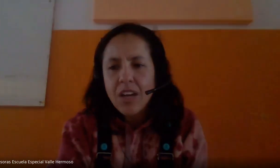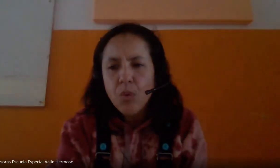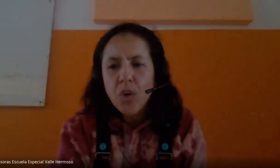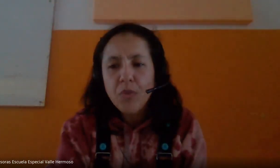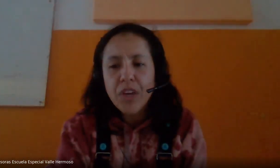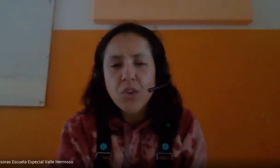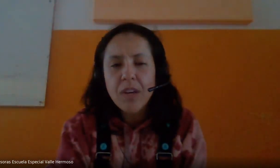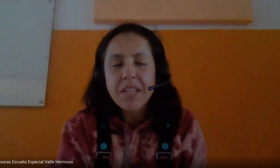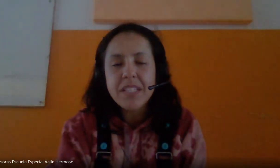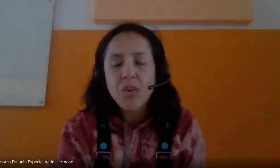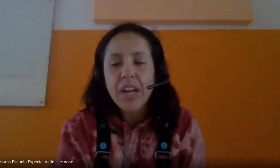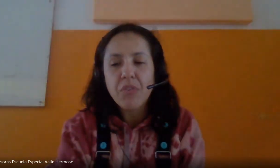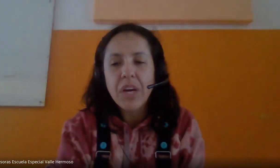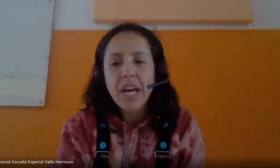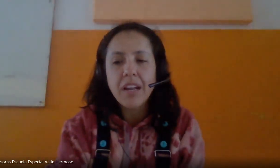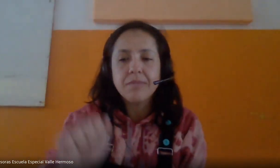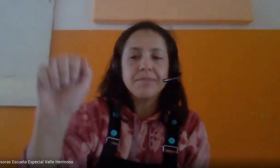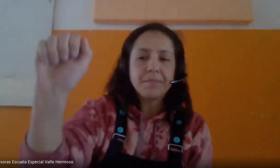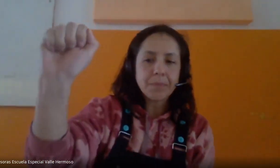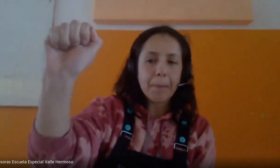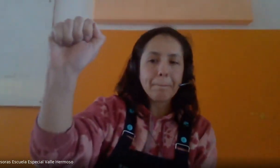un objeto que empiece con la vocal.